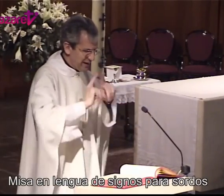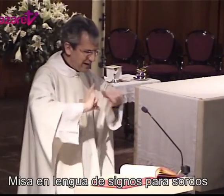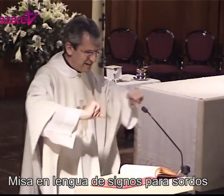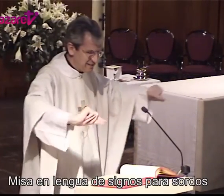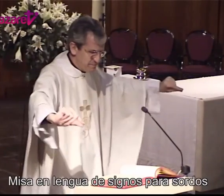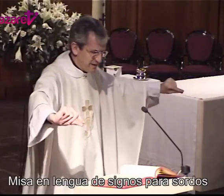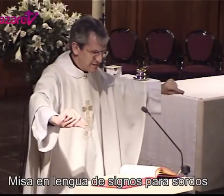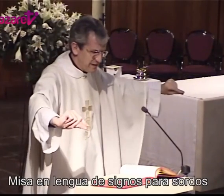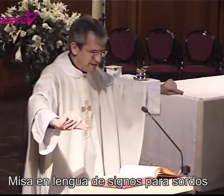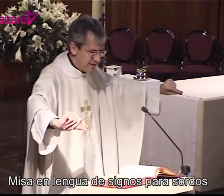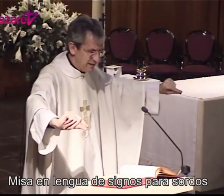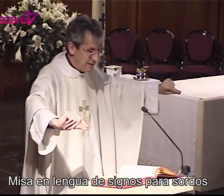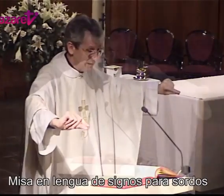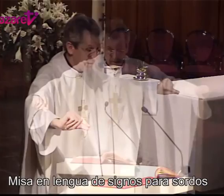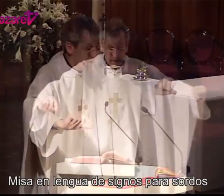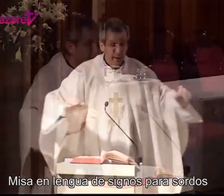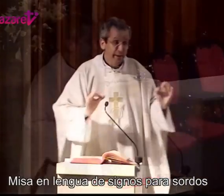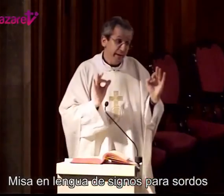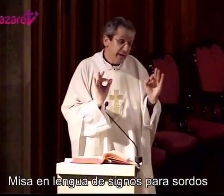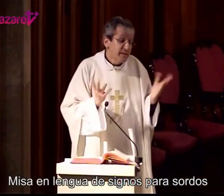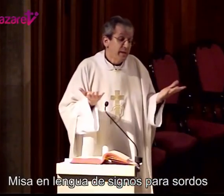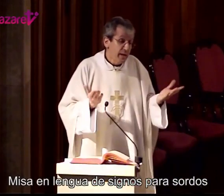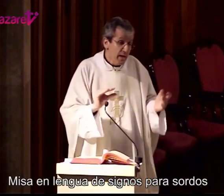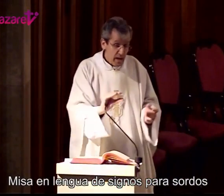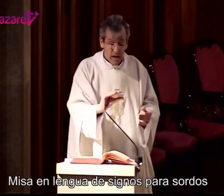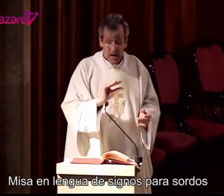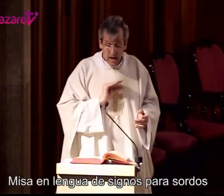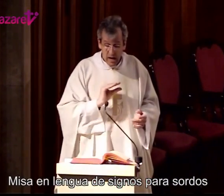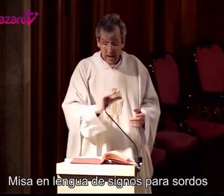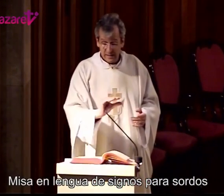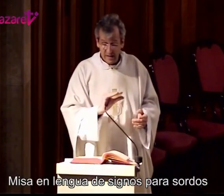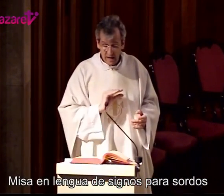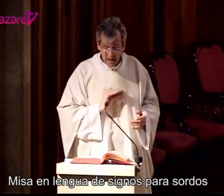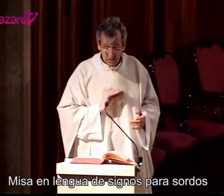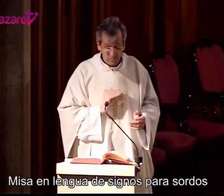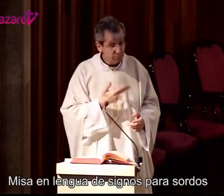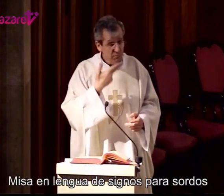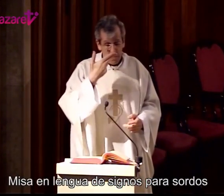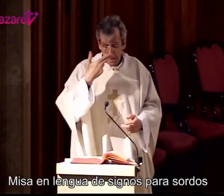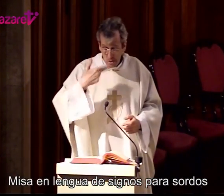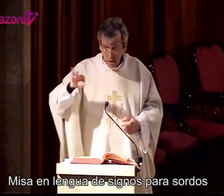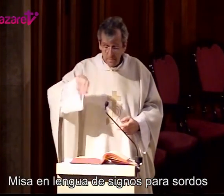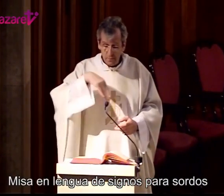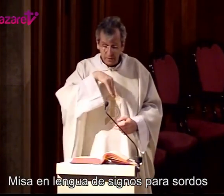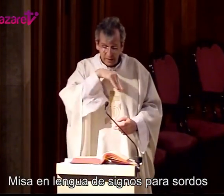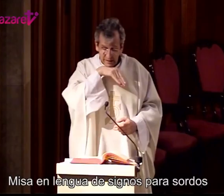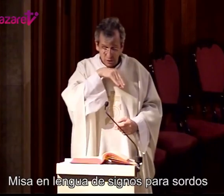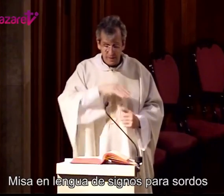las dispersa. Es que el asalariado no le importan las ovejas.